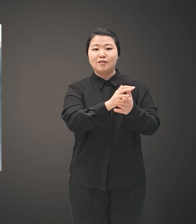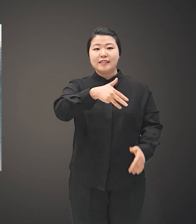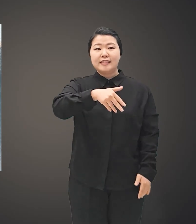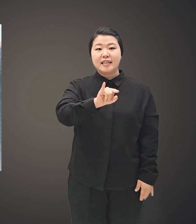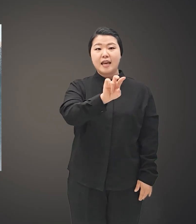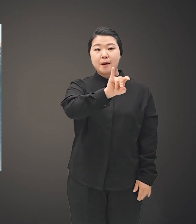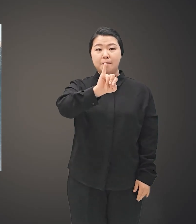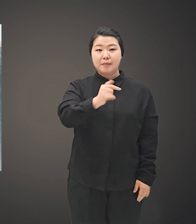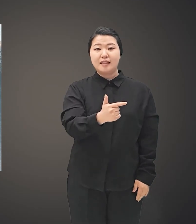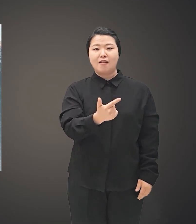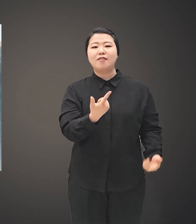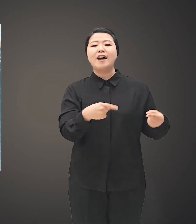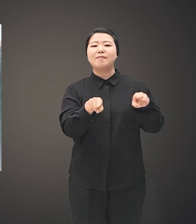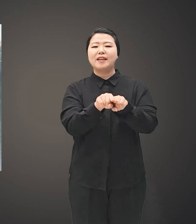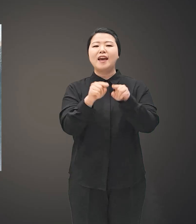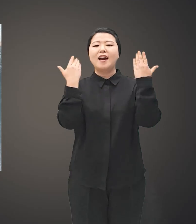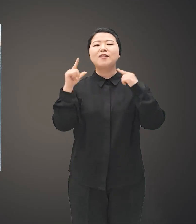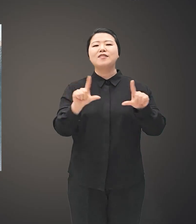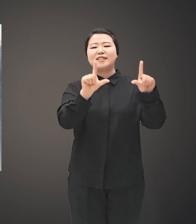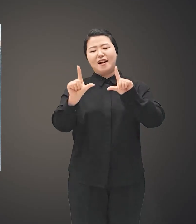학교 생활이 정말 재밌어요.